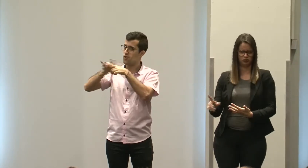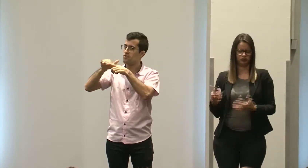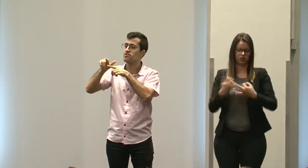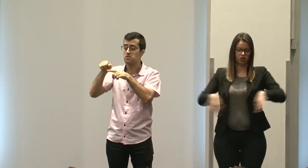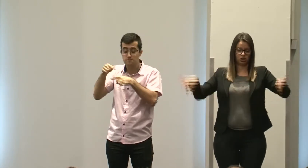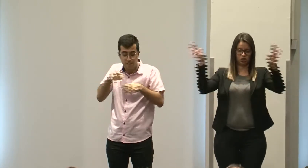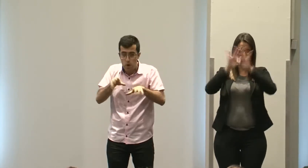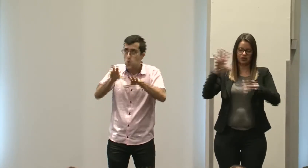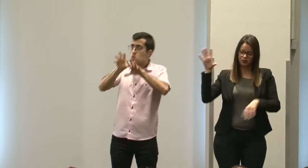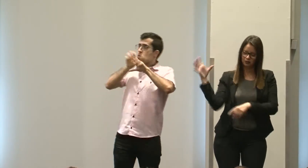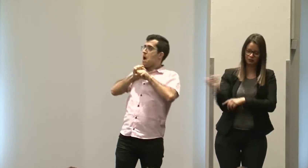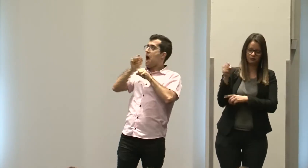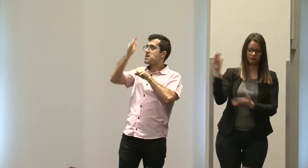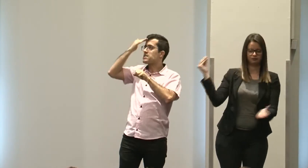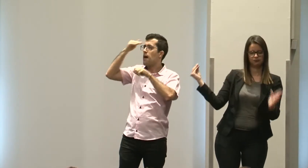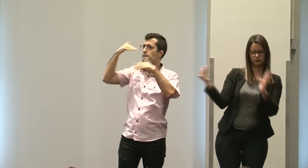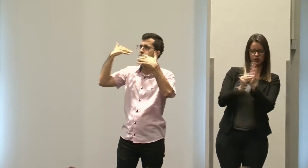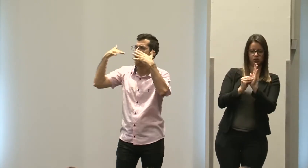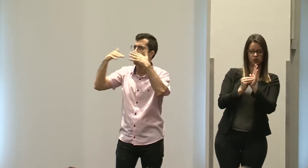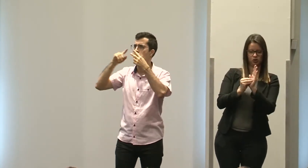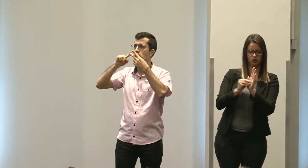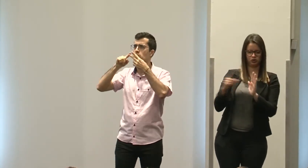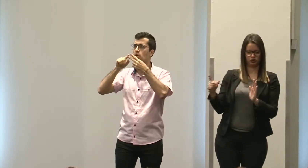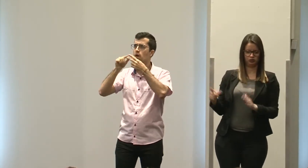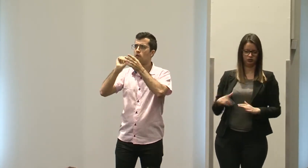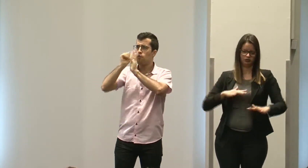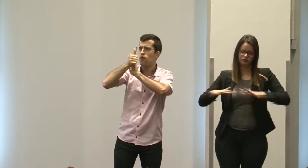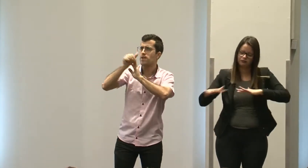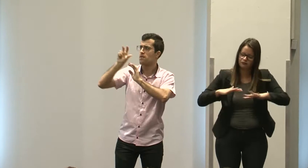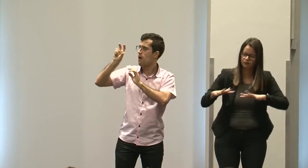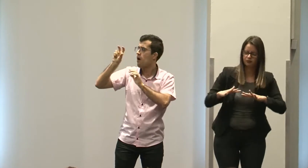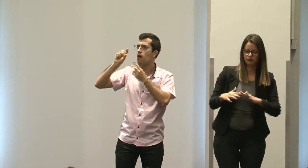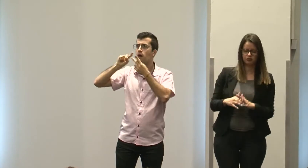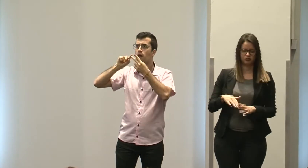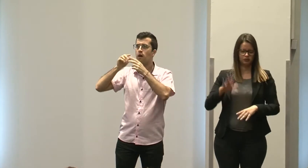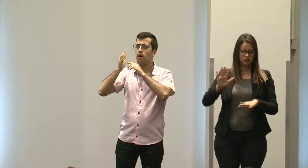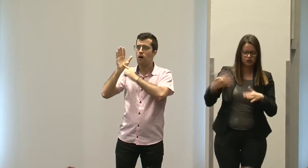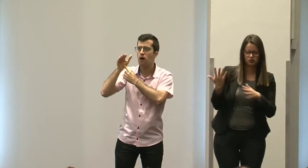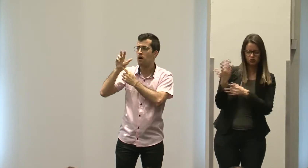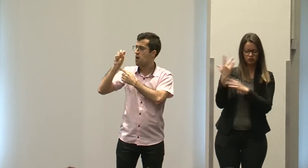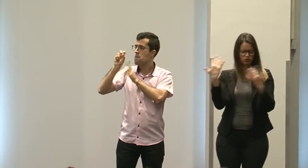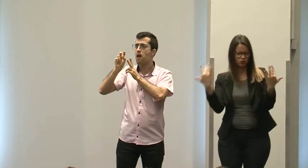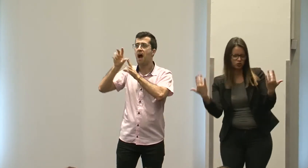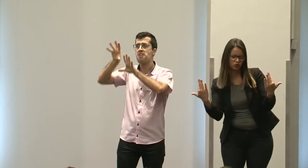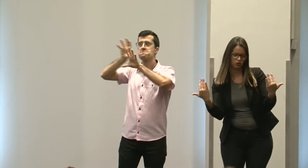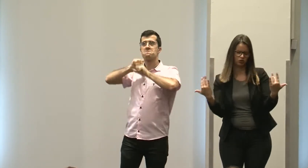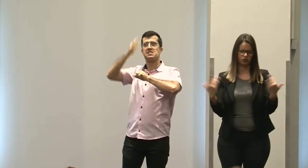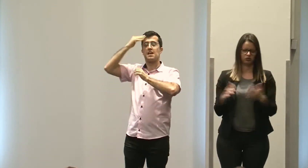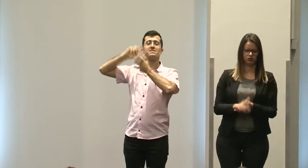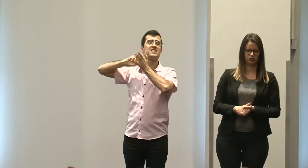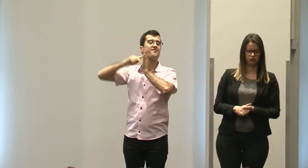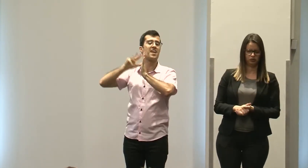nós registrarmos isso fonologicamente falando, morfologicamente falando.